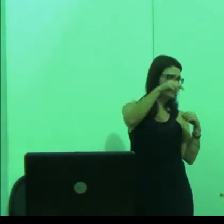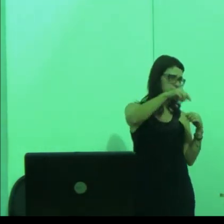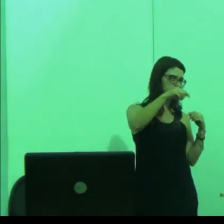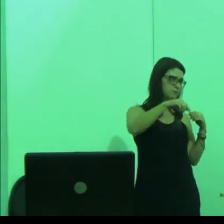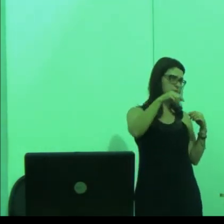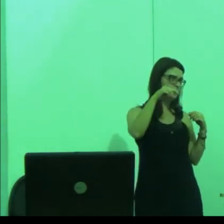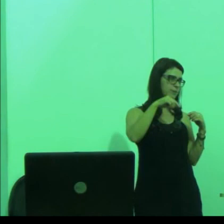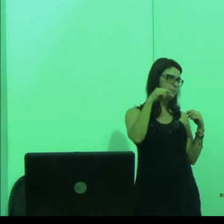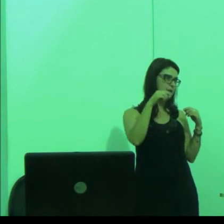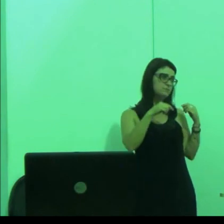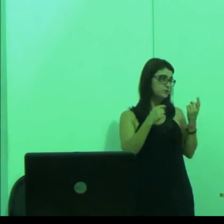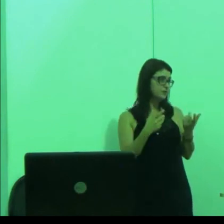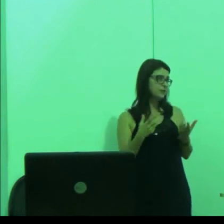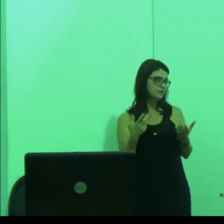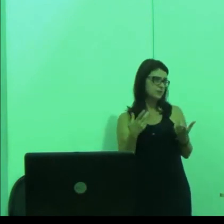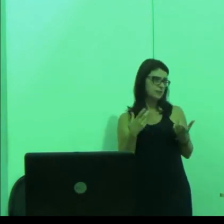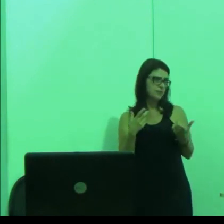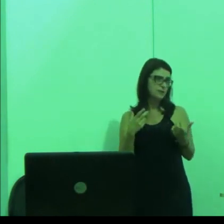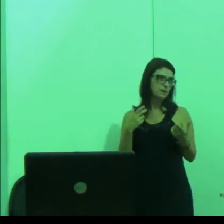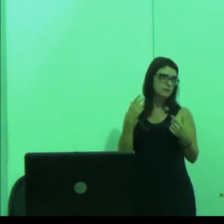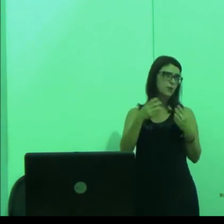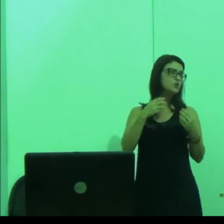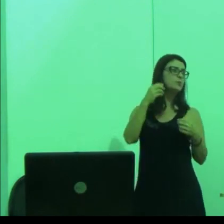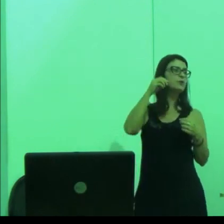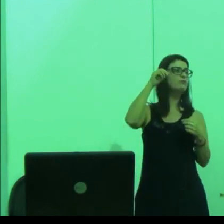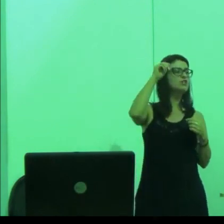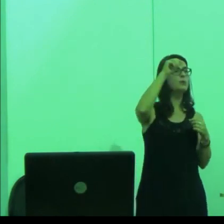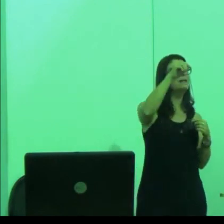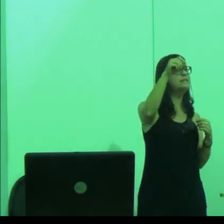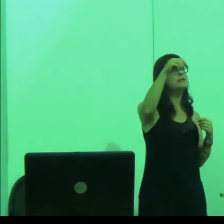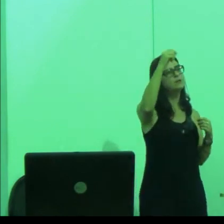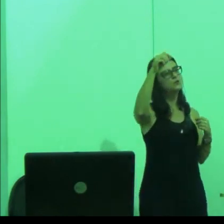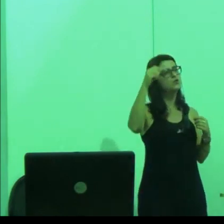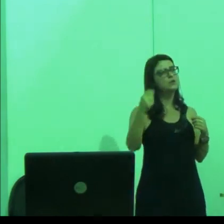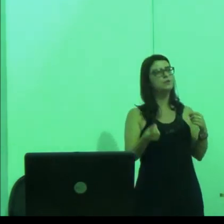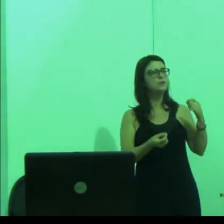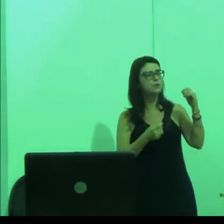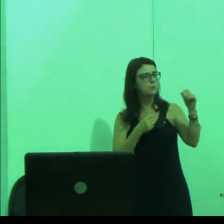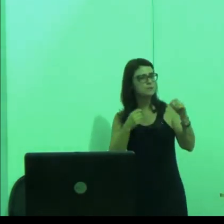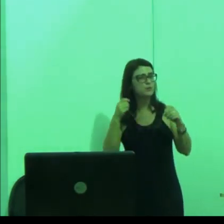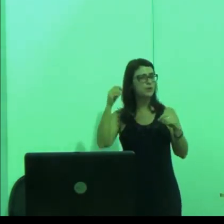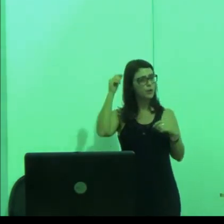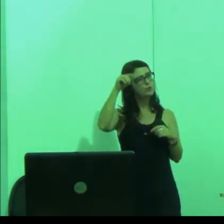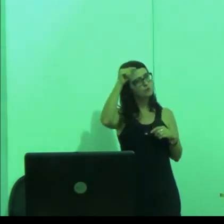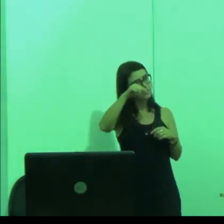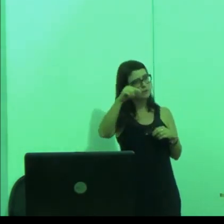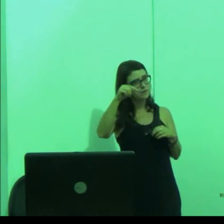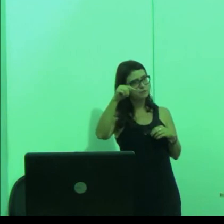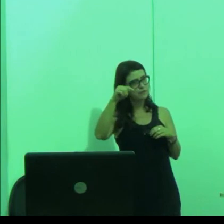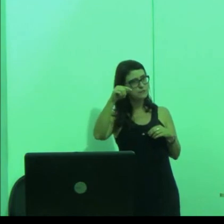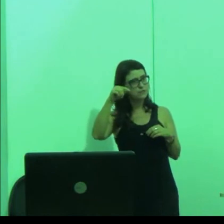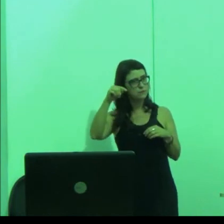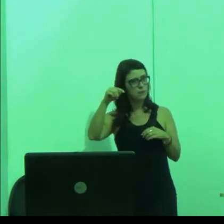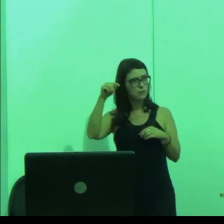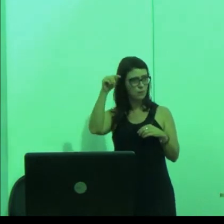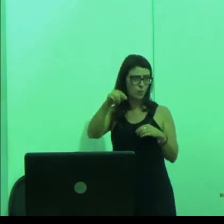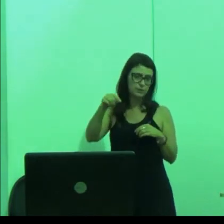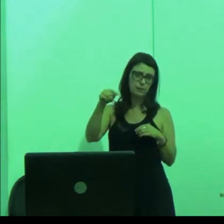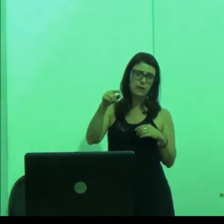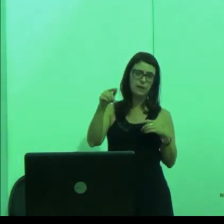esse livro, então é diferente, né? Não só porque eu vou achar uma linha que eu sugeri, mas porque eu provoquei aquela reflexão com o trabalho,